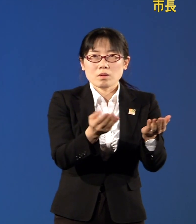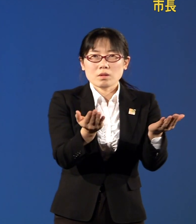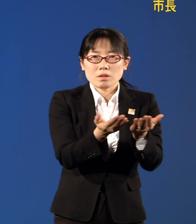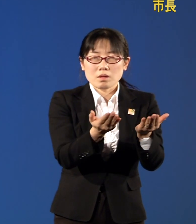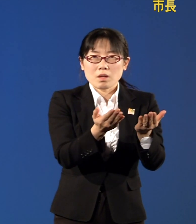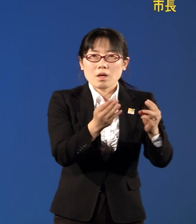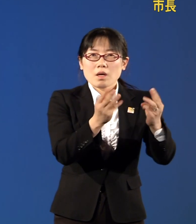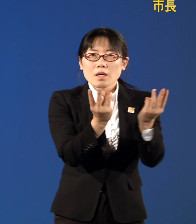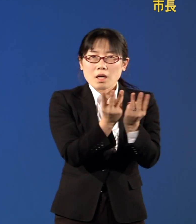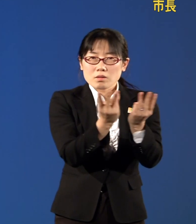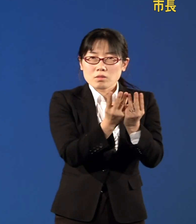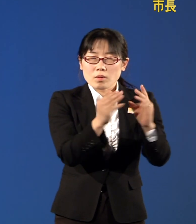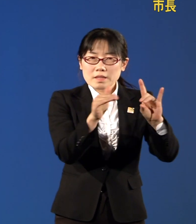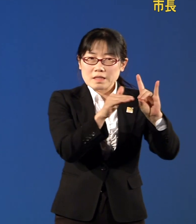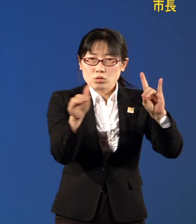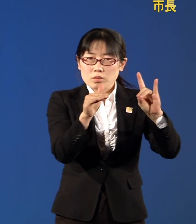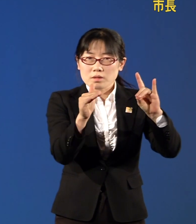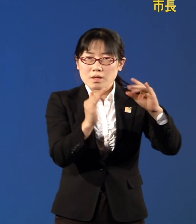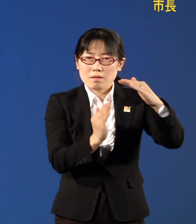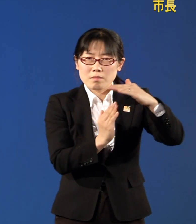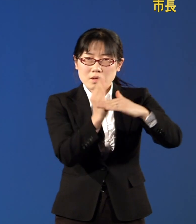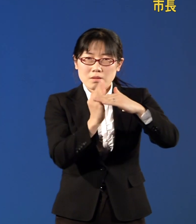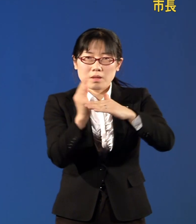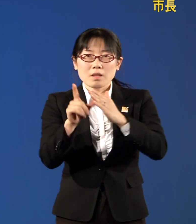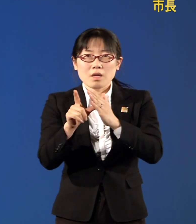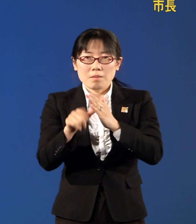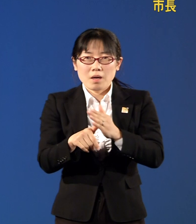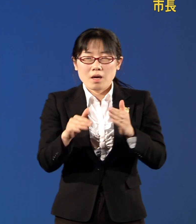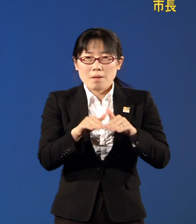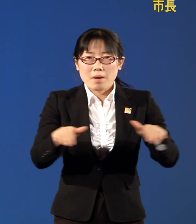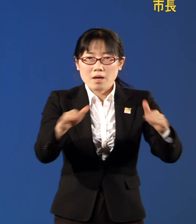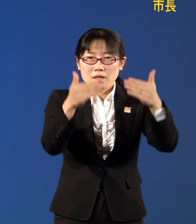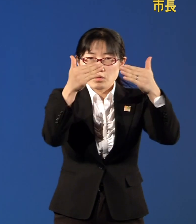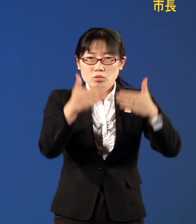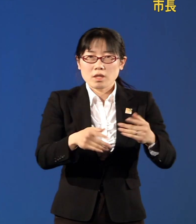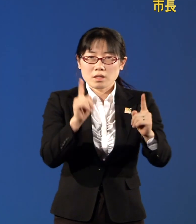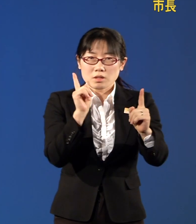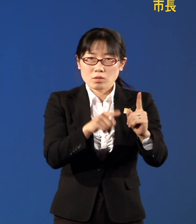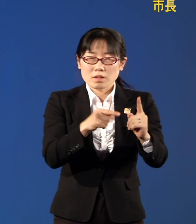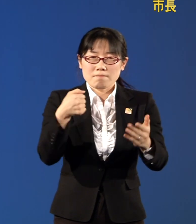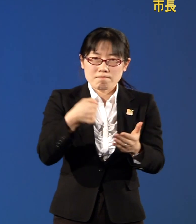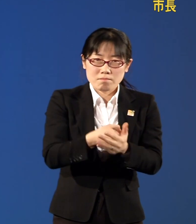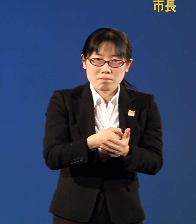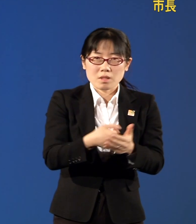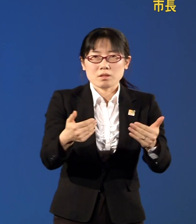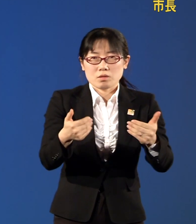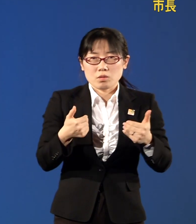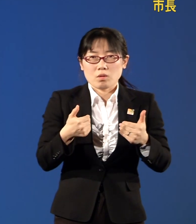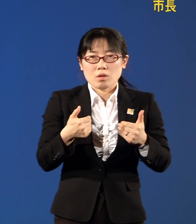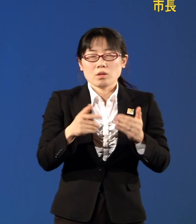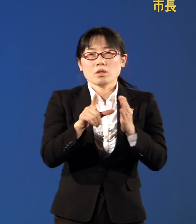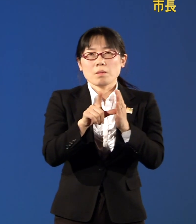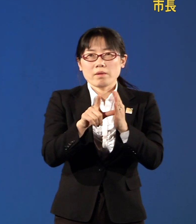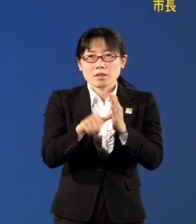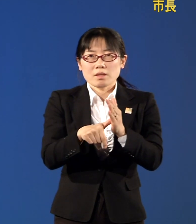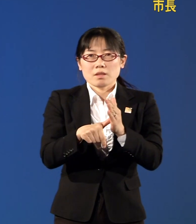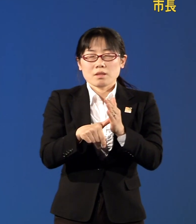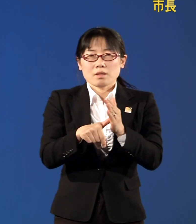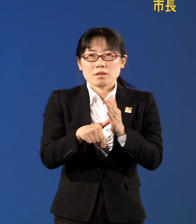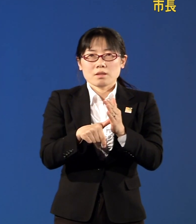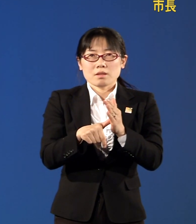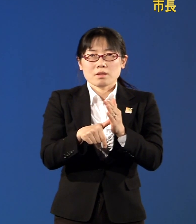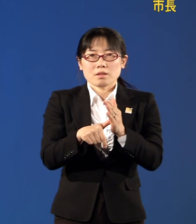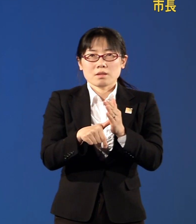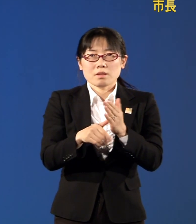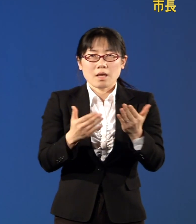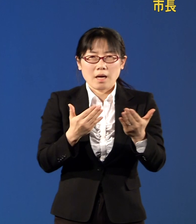を超えるということになれば、まん延防止等重点措置の適用ということになりますので、その段階では明らかにこの